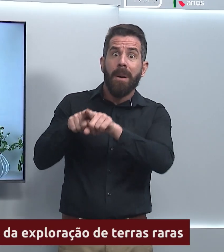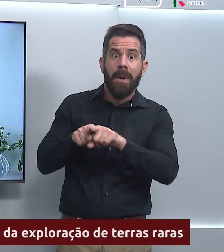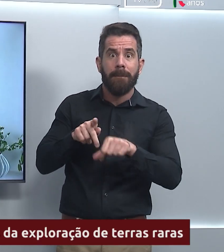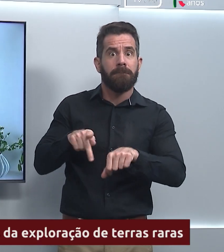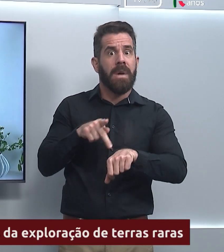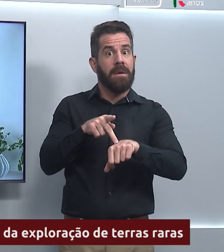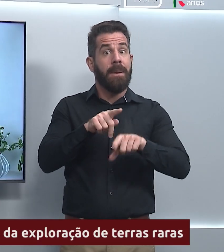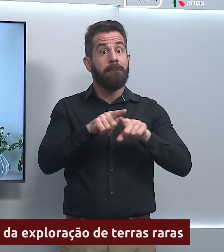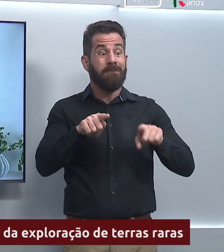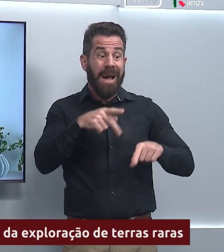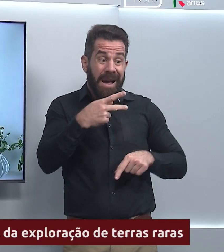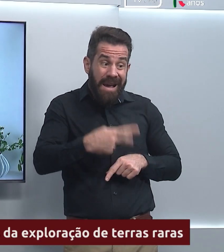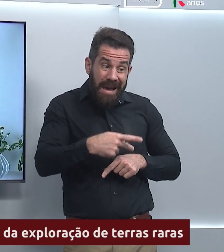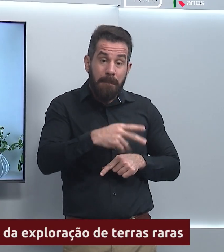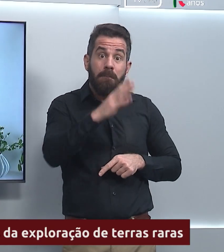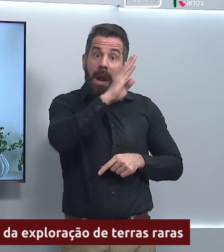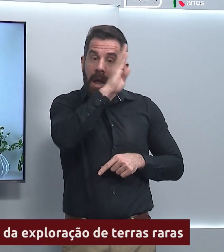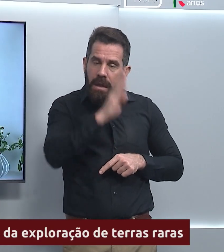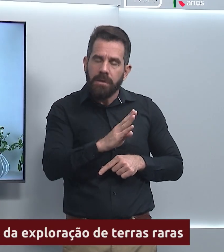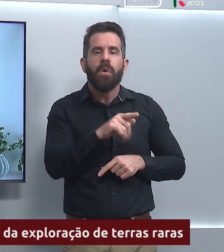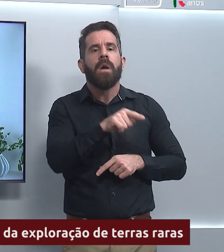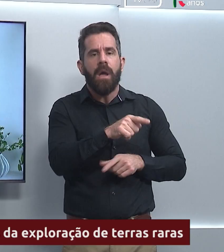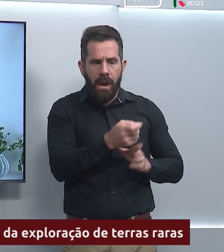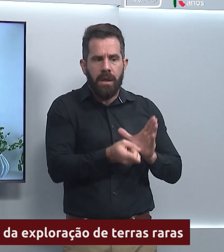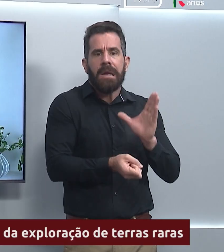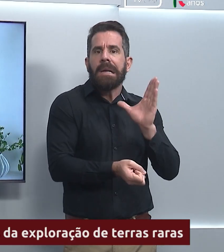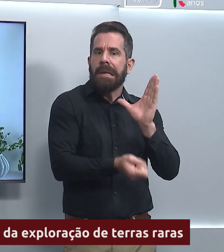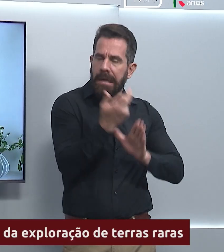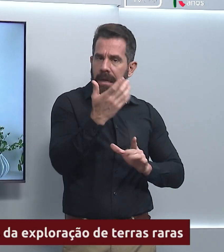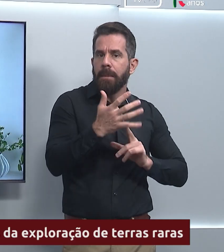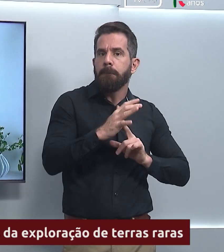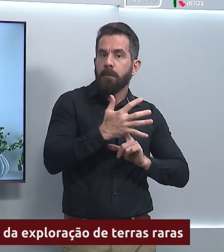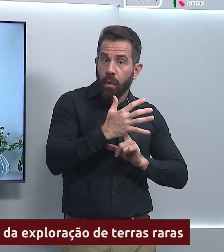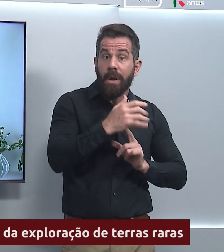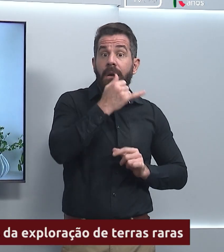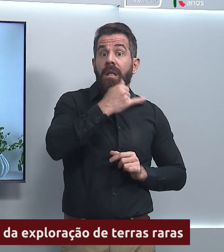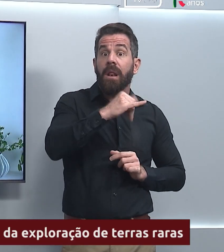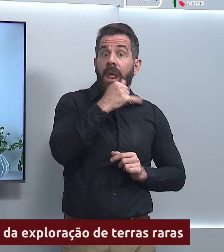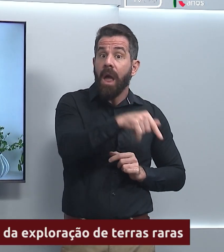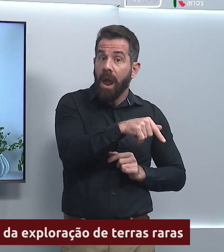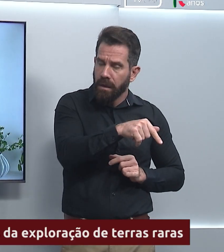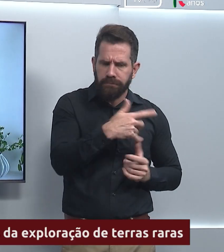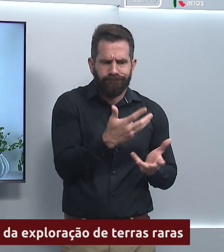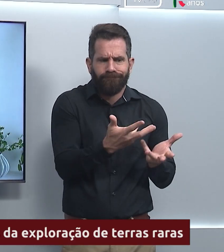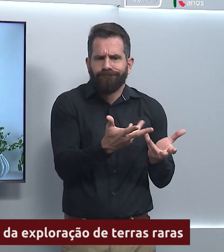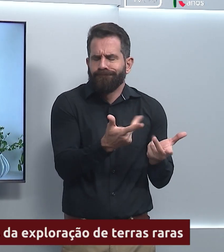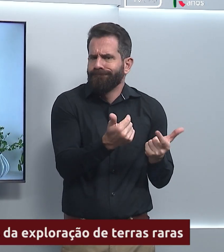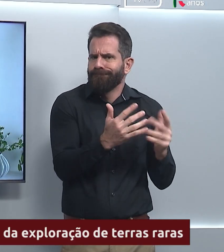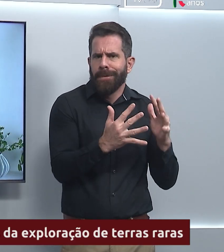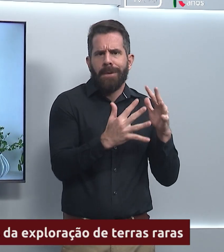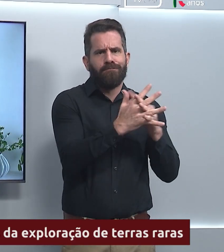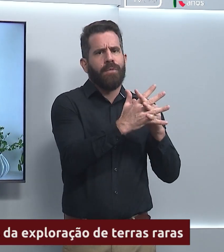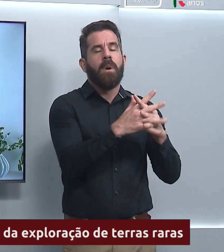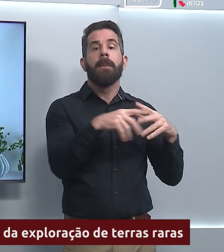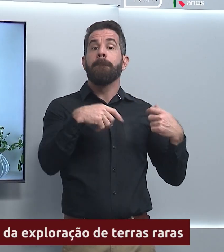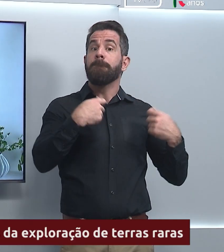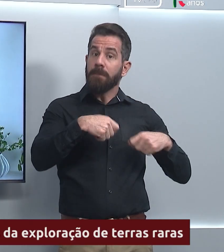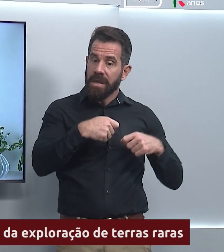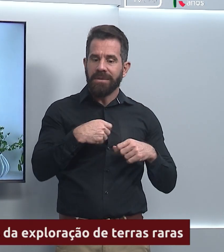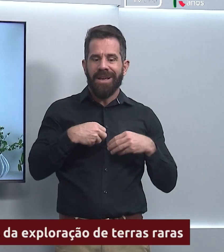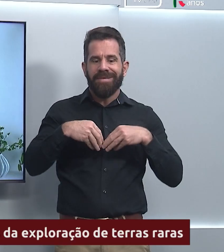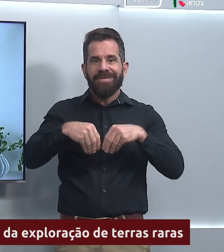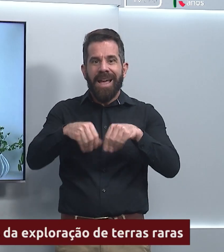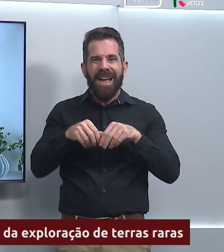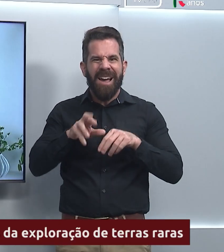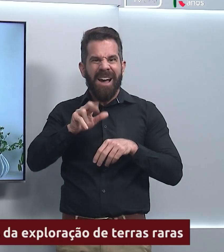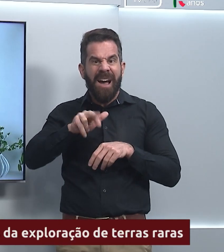empresa brasileira e ela produz motores elétricos com excelência. E ela precisa, então, desses ímãs com terras raras para colocar em